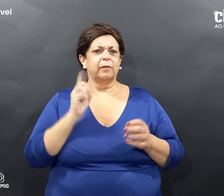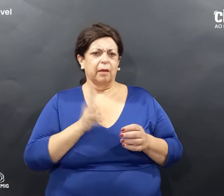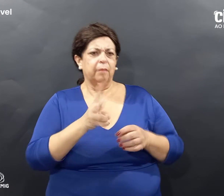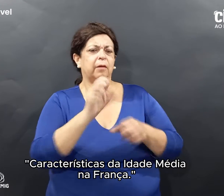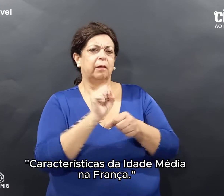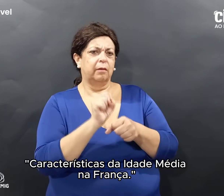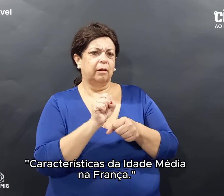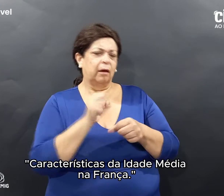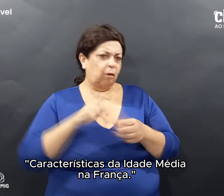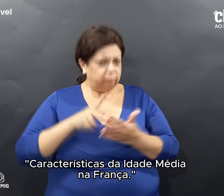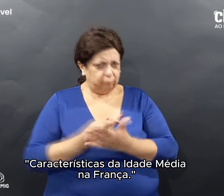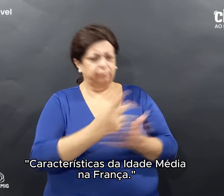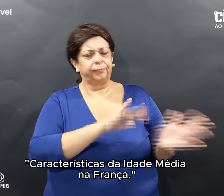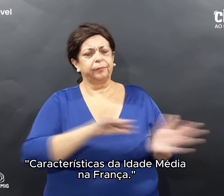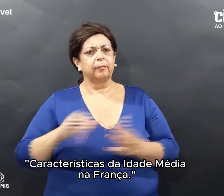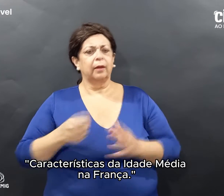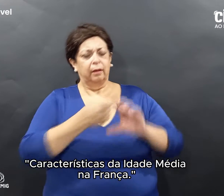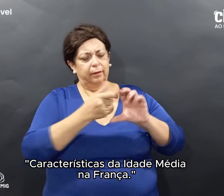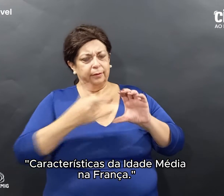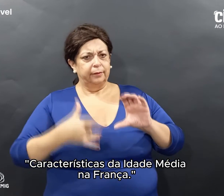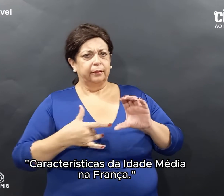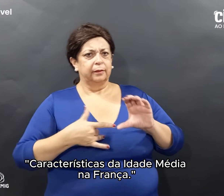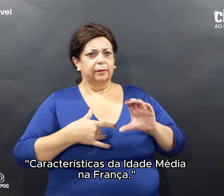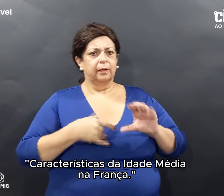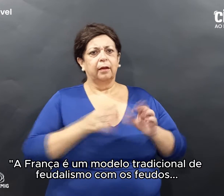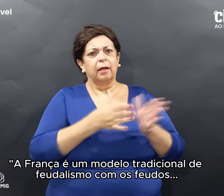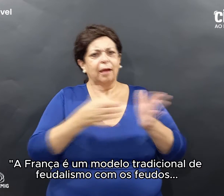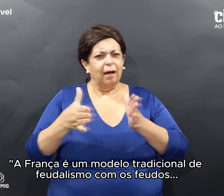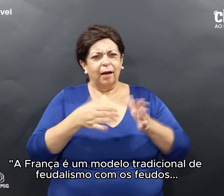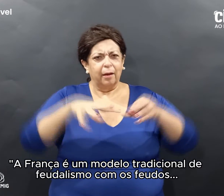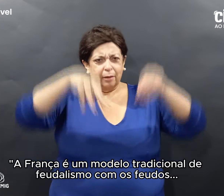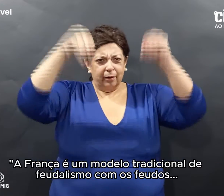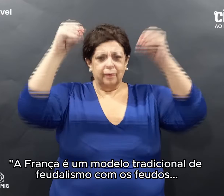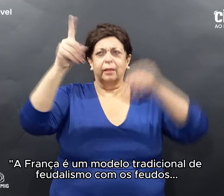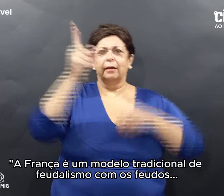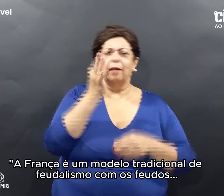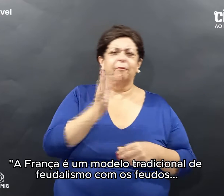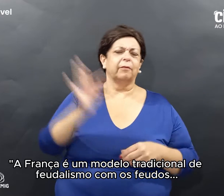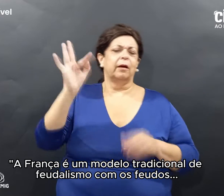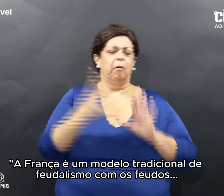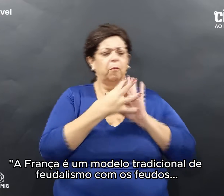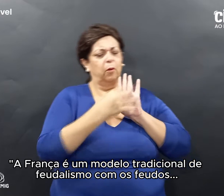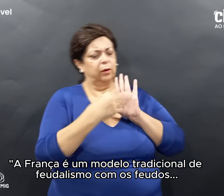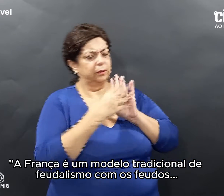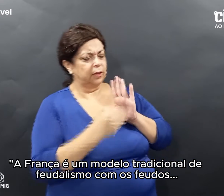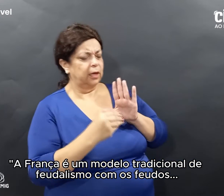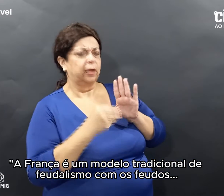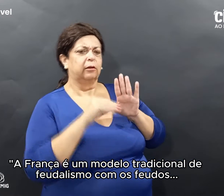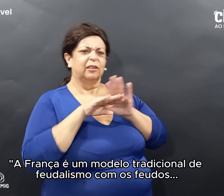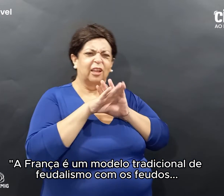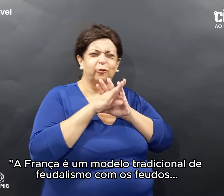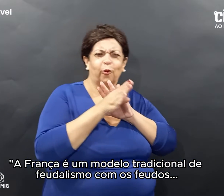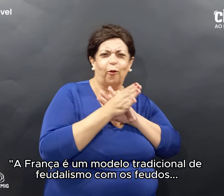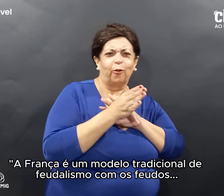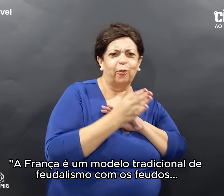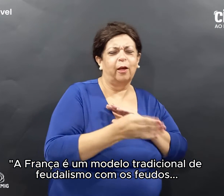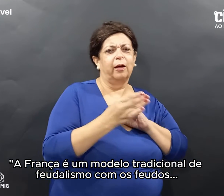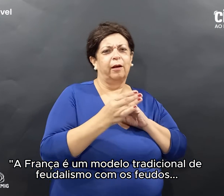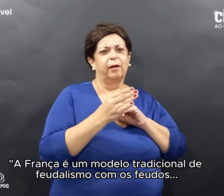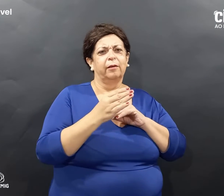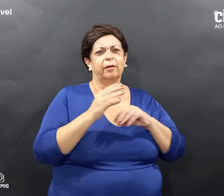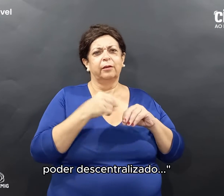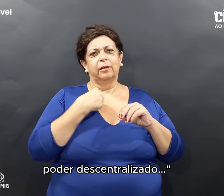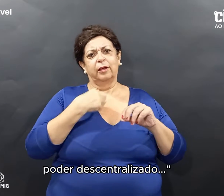acontecer. Características da Idade Média na França. A França é o modelo tradicional de feudalismo, com os